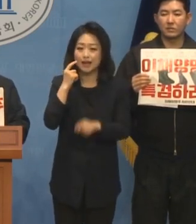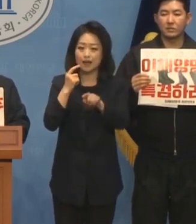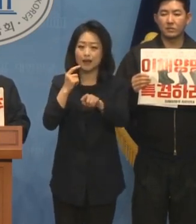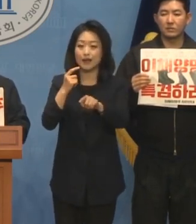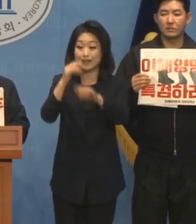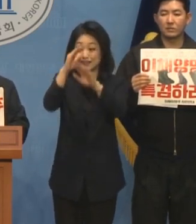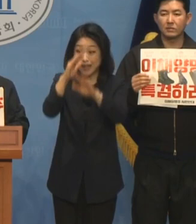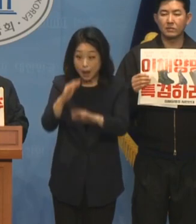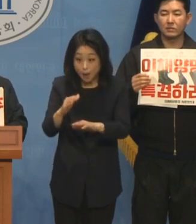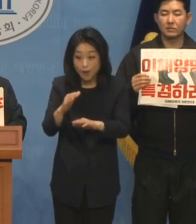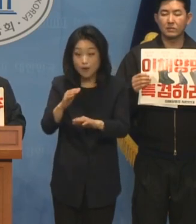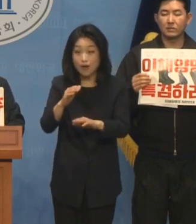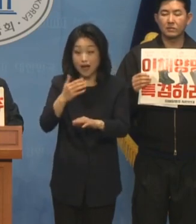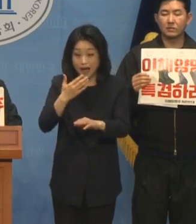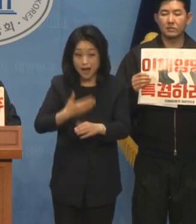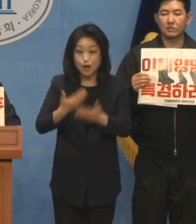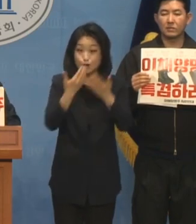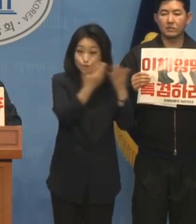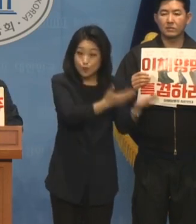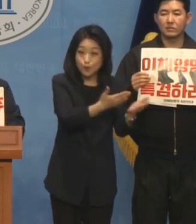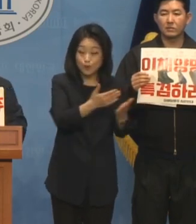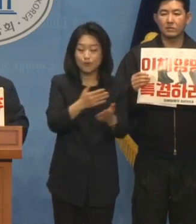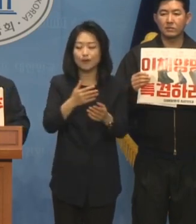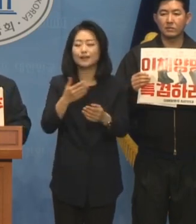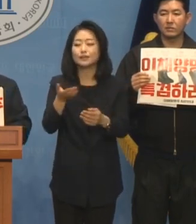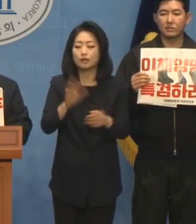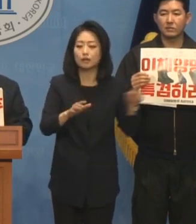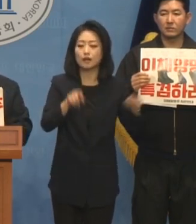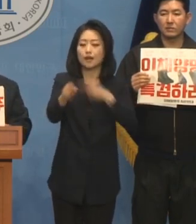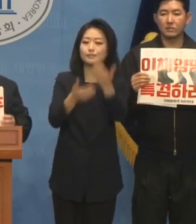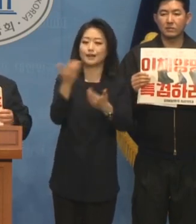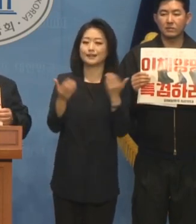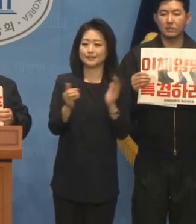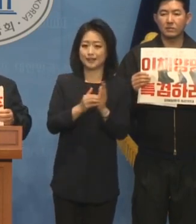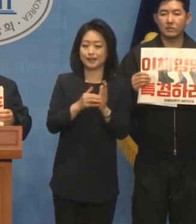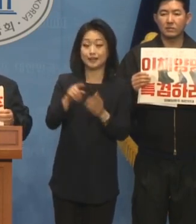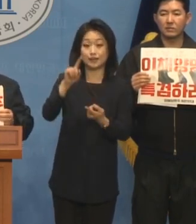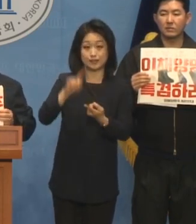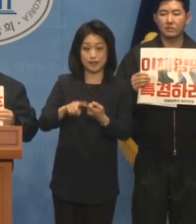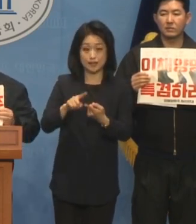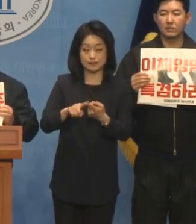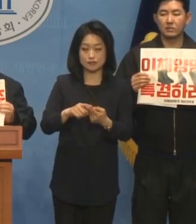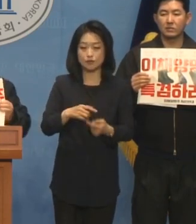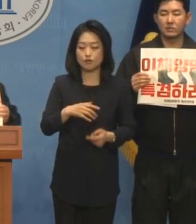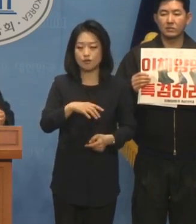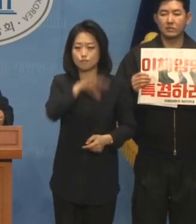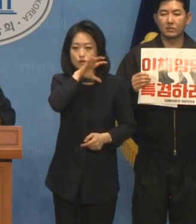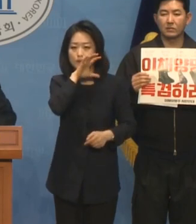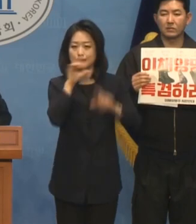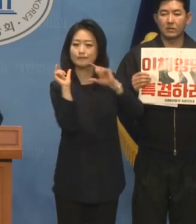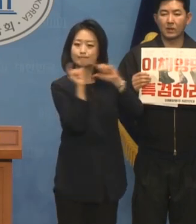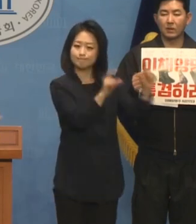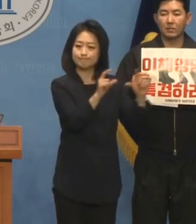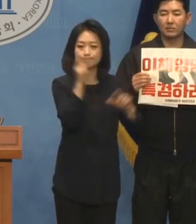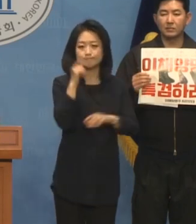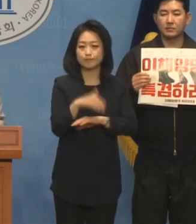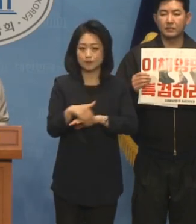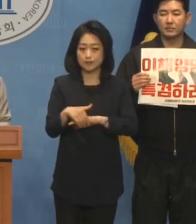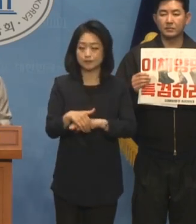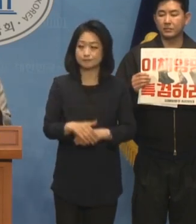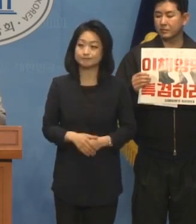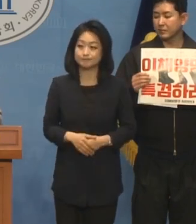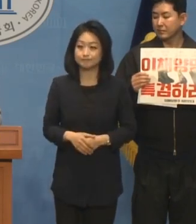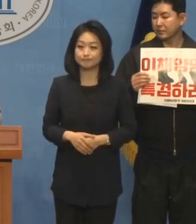있습니다 아주 심각합니다 민세경 박영성 론 원장께서 규탄 발언해 주시겠습니다